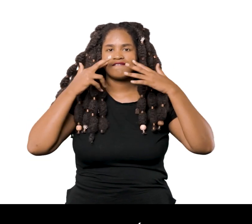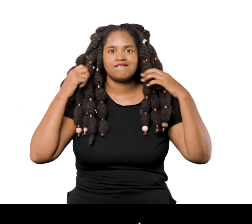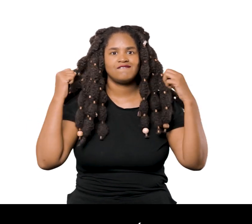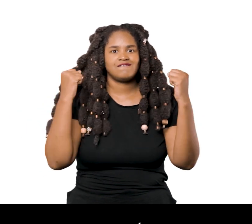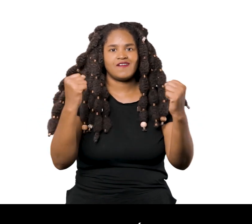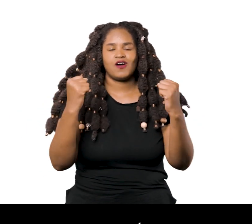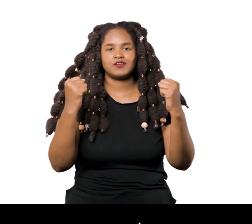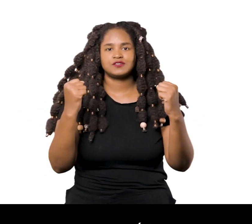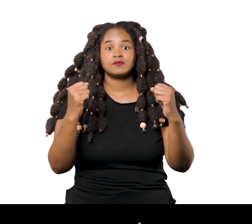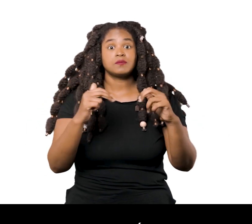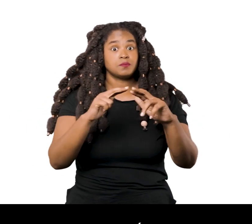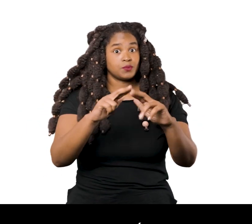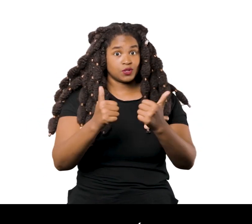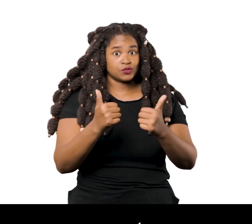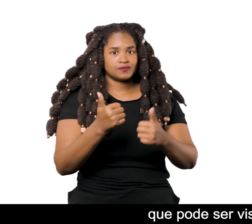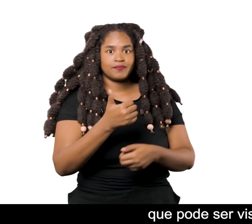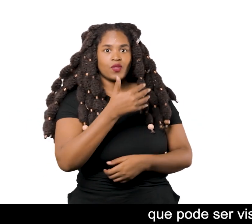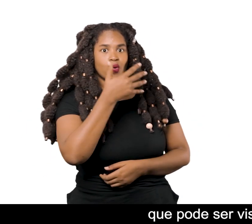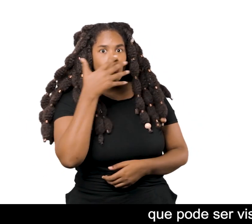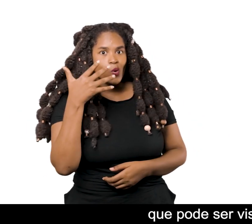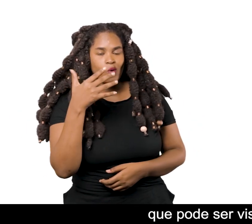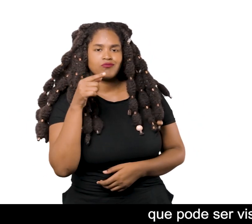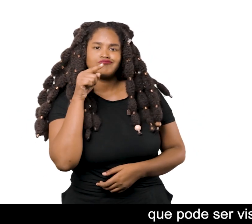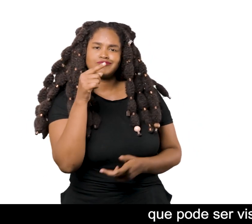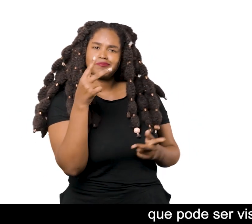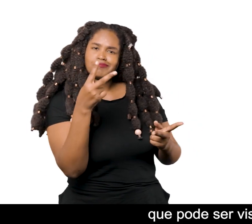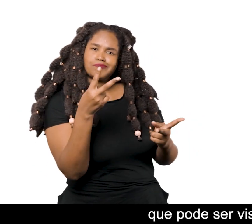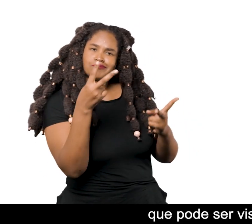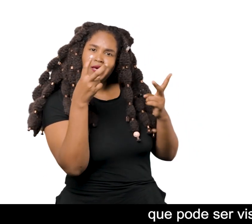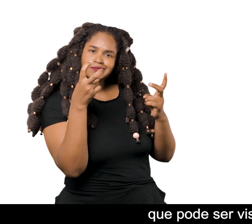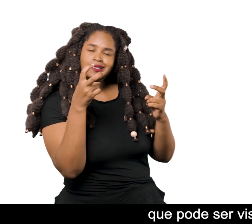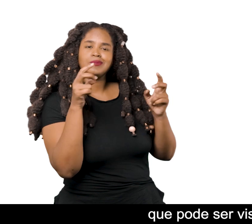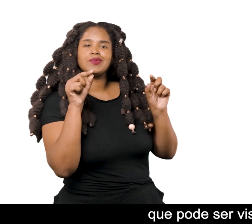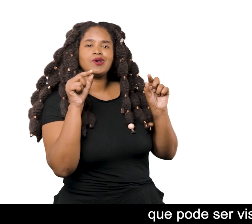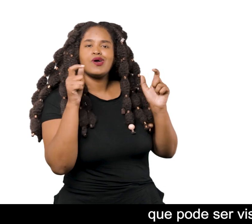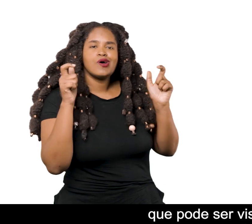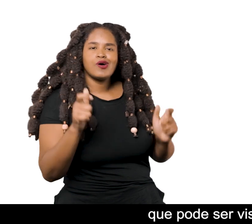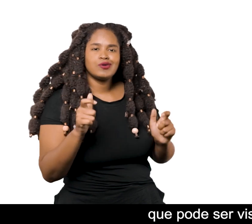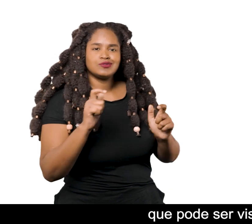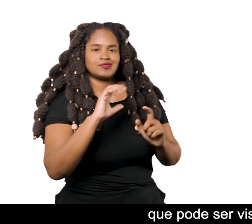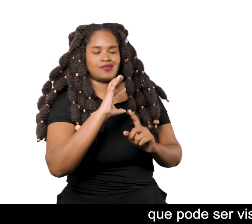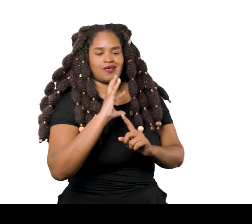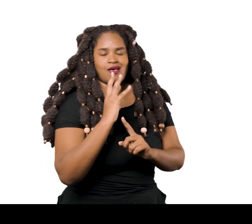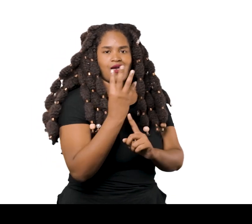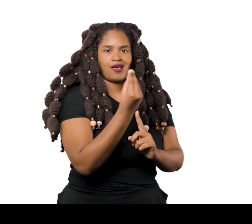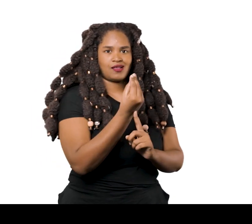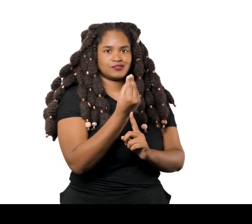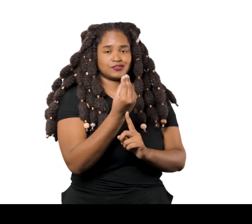É justamente essa paleta de cores que pode ser vista no trabalho Habitante do Penhasco.